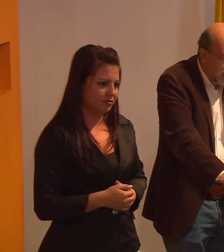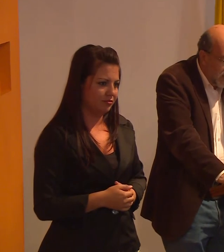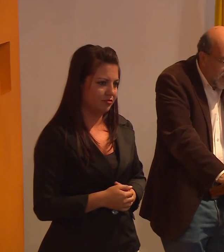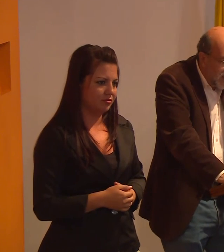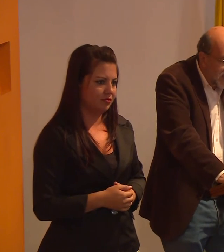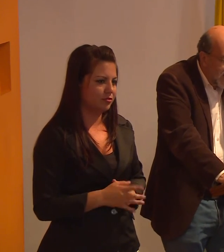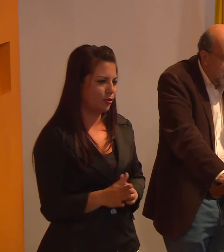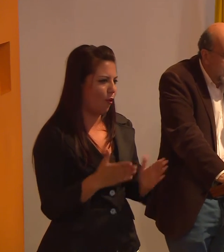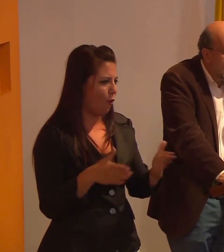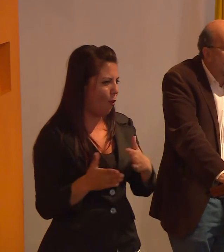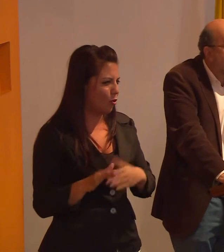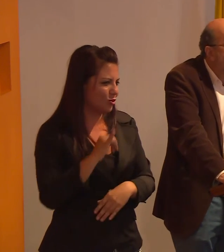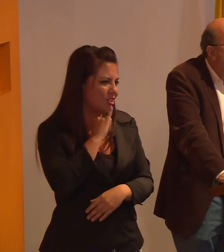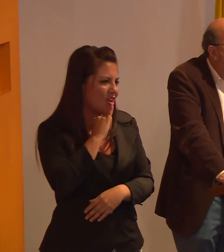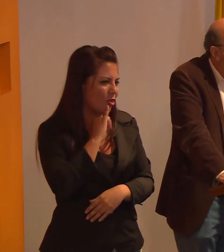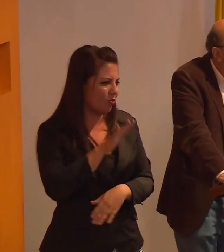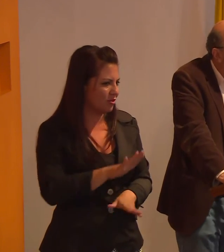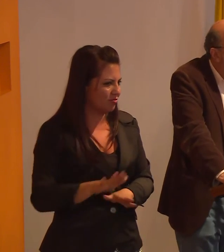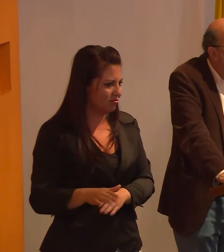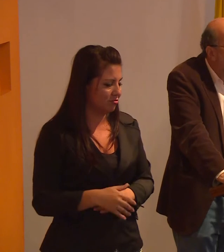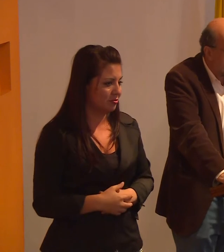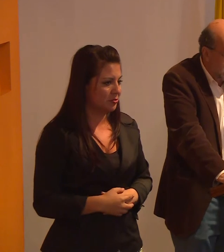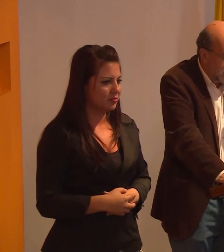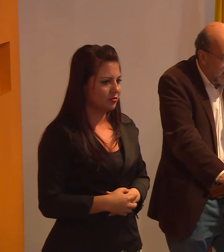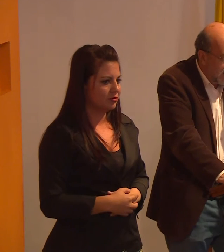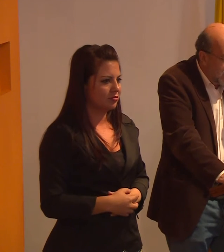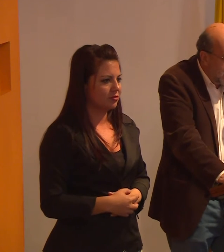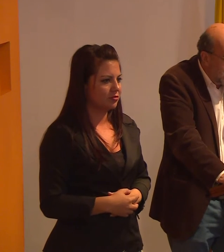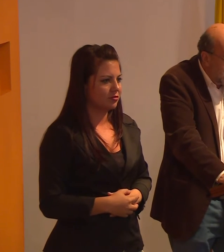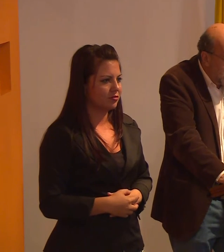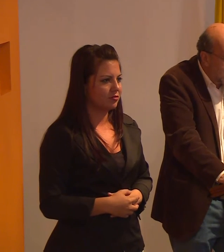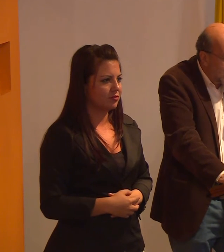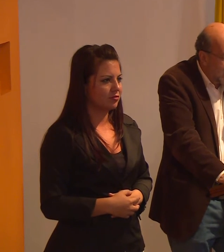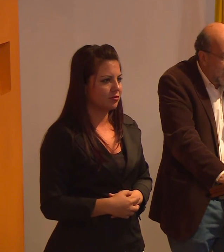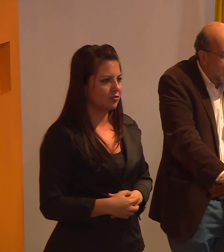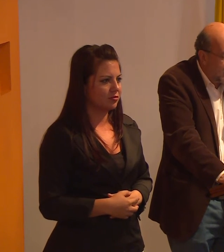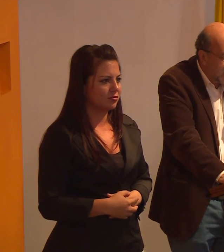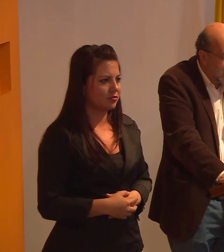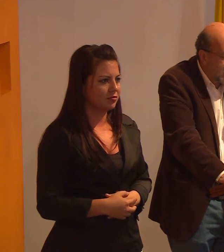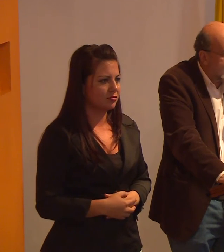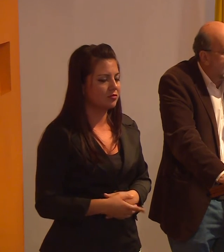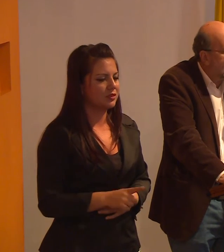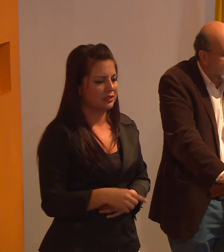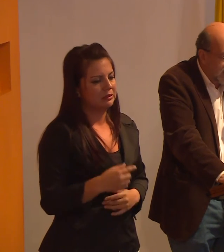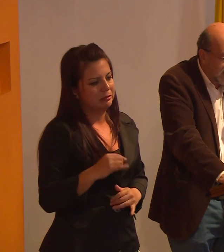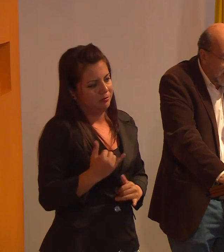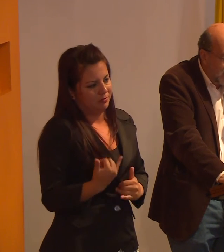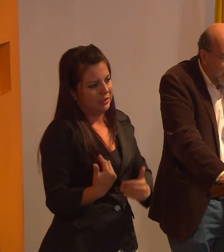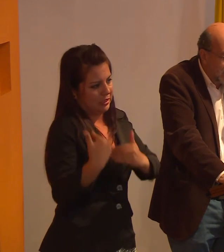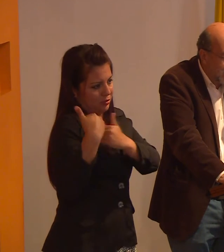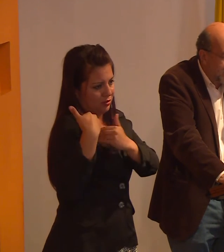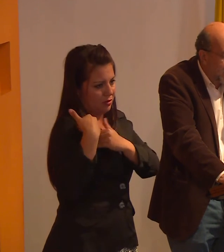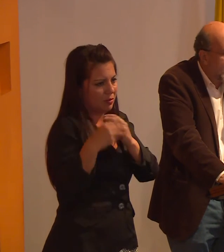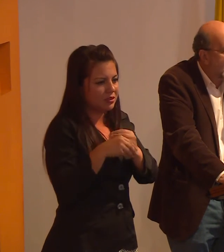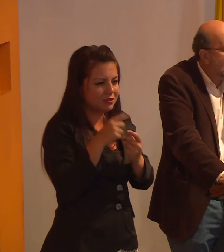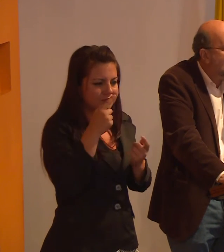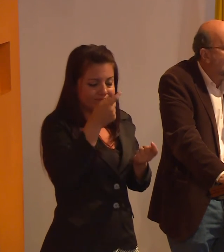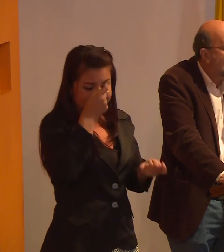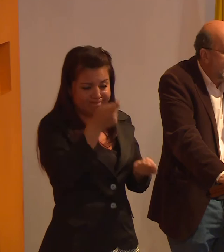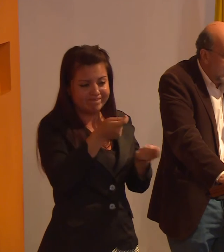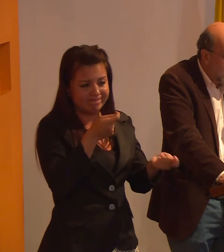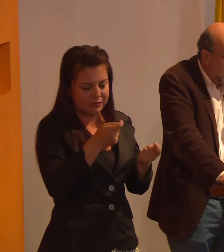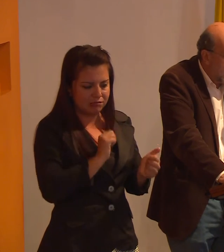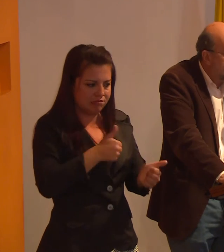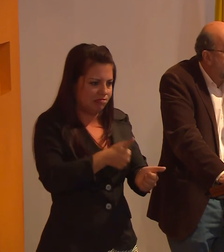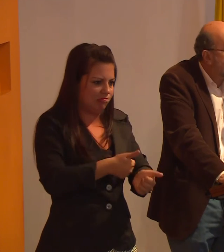Recalcamos criterios de corresponsabilidad y direccionaremos estrategias de seguimiento